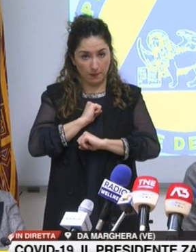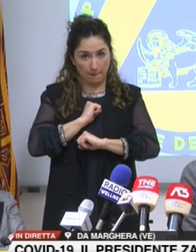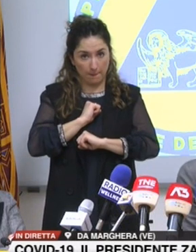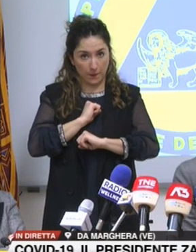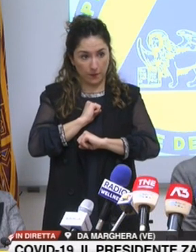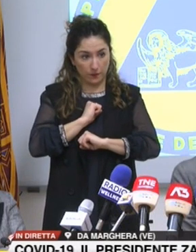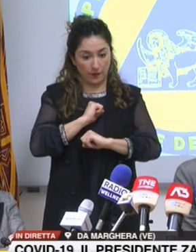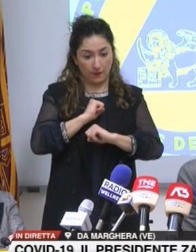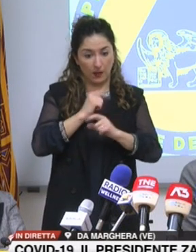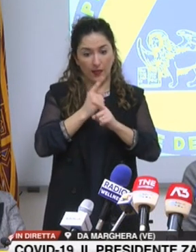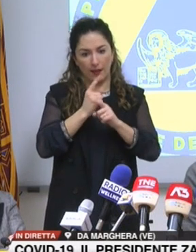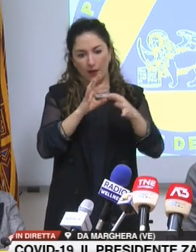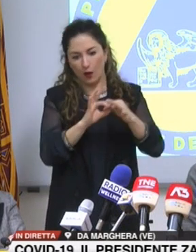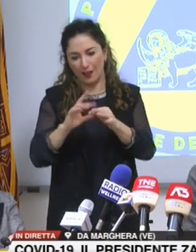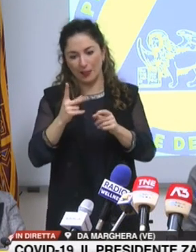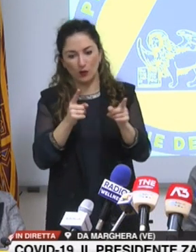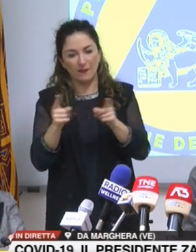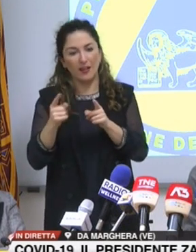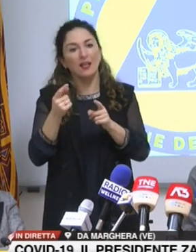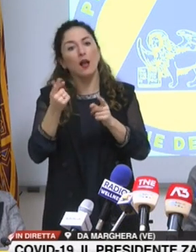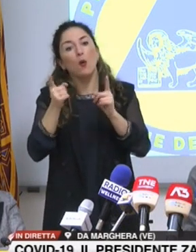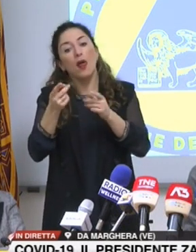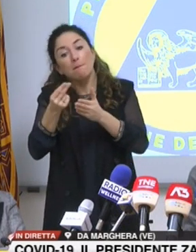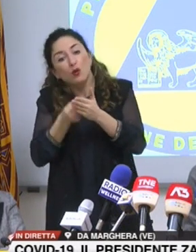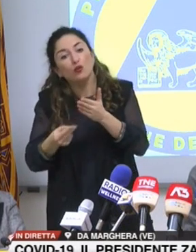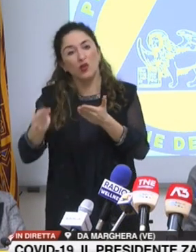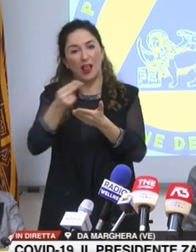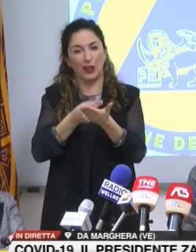che non può prescindere dalla seconda fase, che è quella della progettualità.